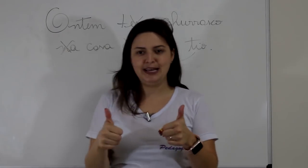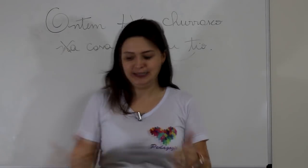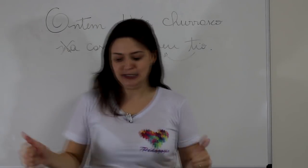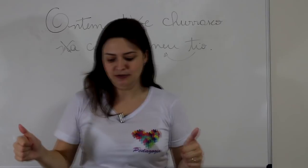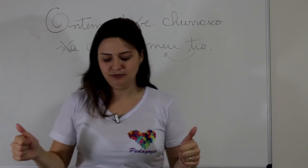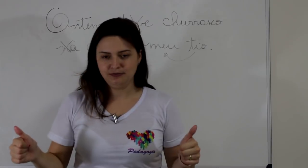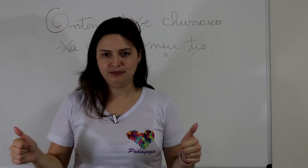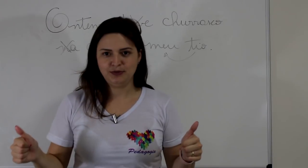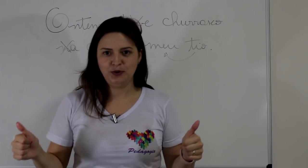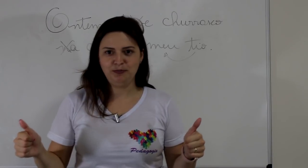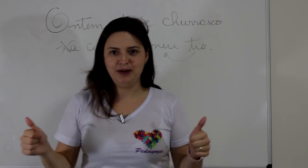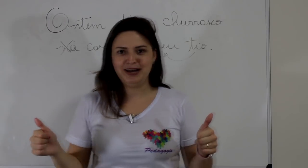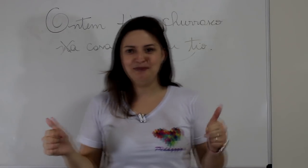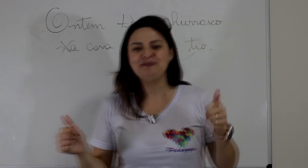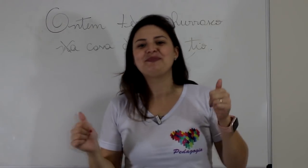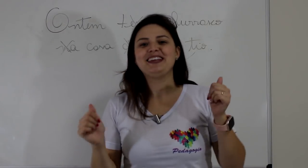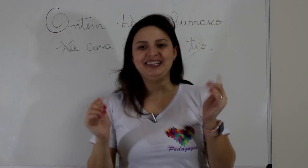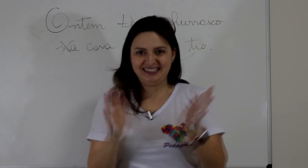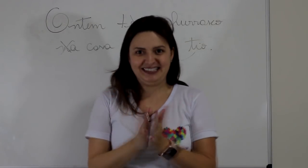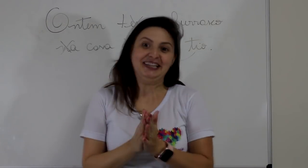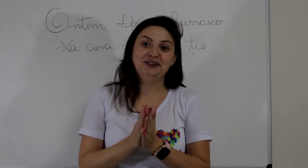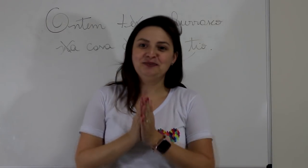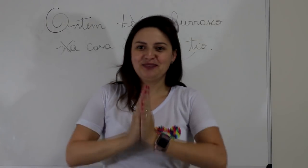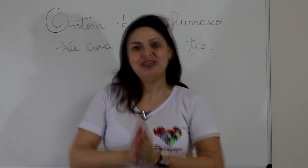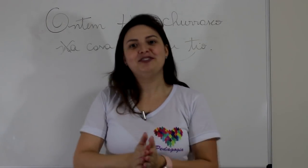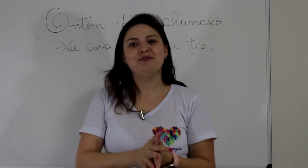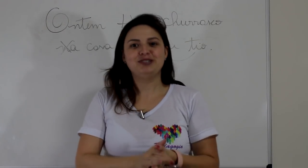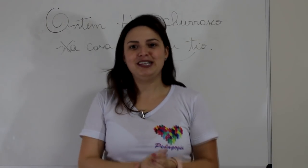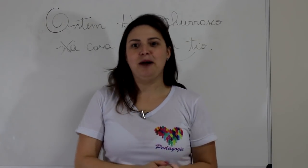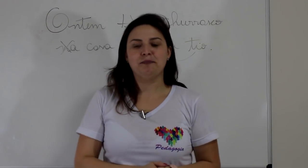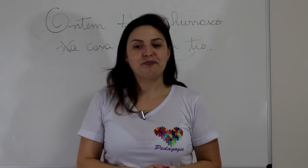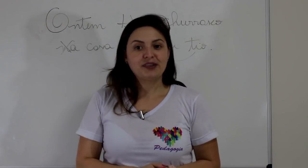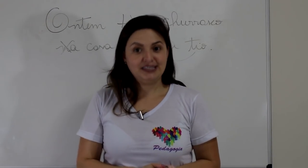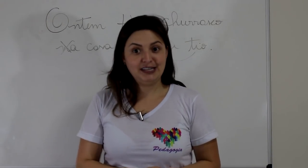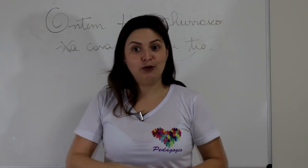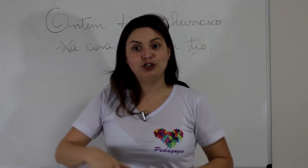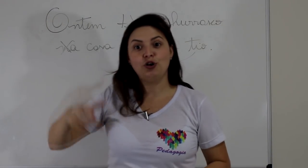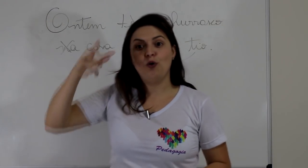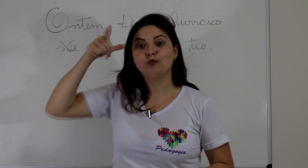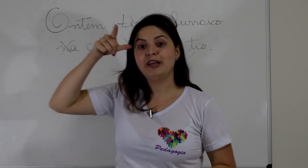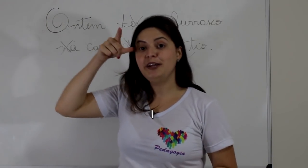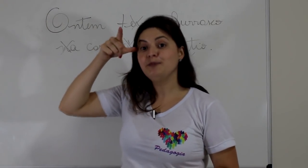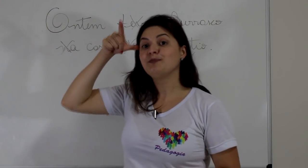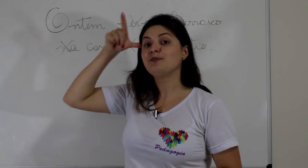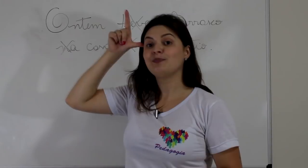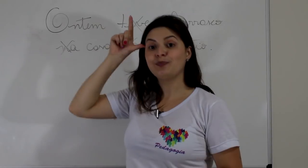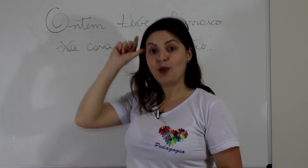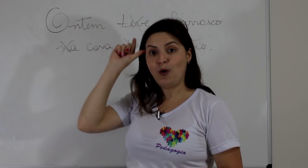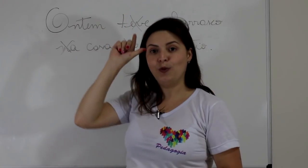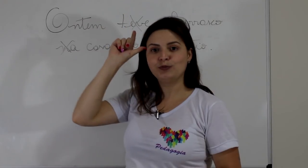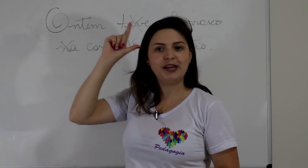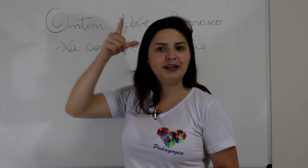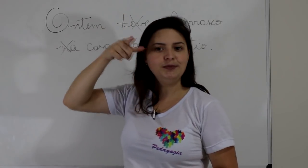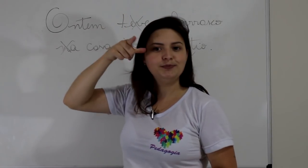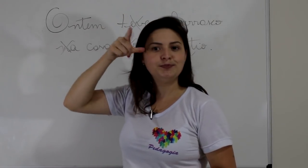Beleza? Opa! Então, vamos lá. Sinal de ontem, ontem,